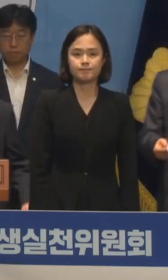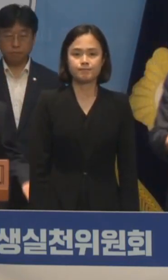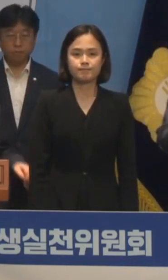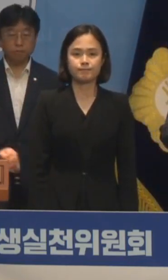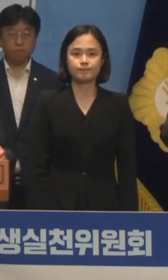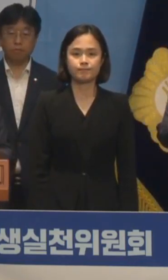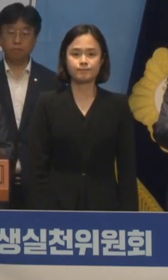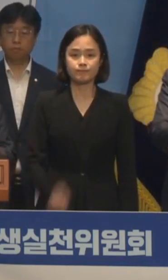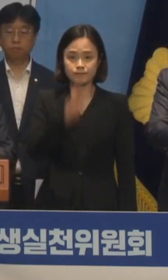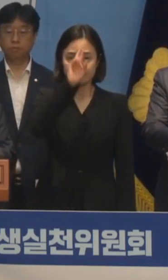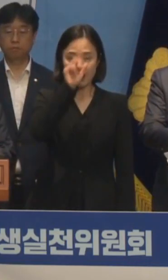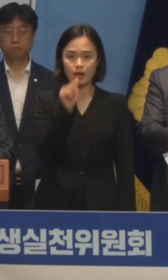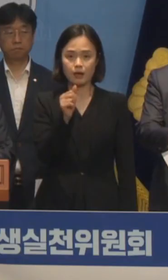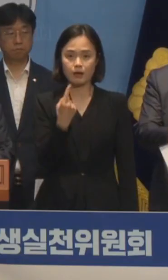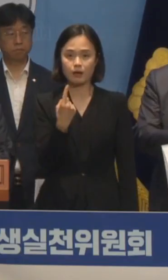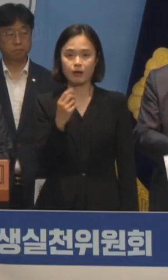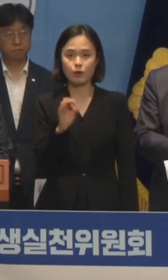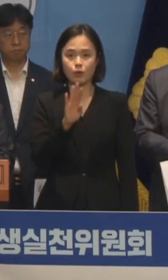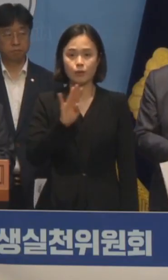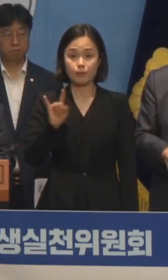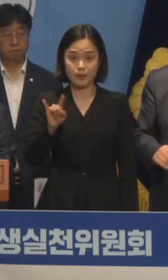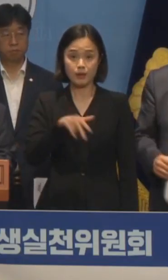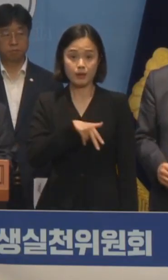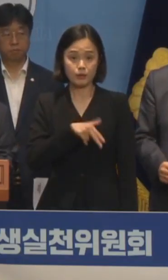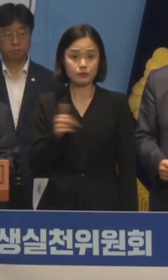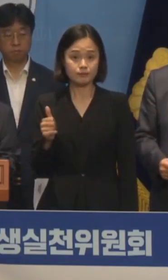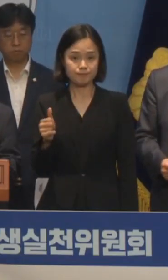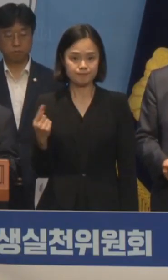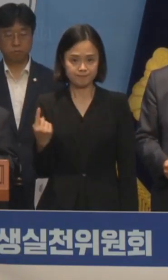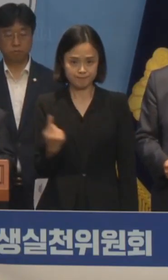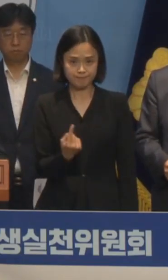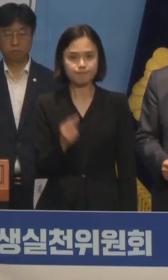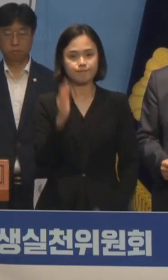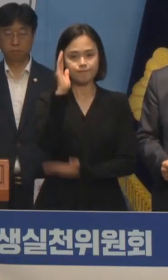다음은 박홍배 의원께서 노동 이슈에 대해서 경과보고 드리겠습니다.